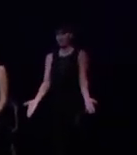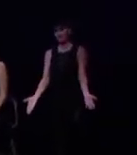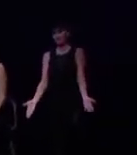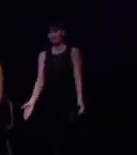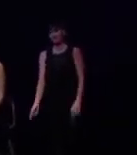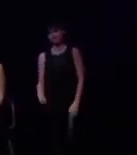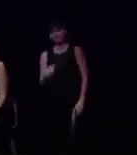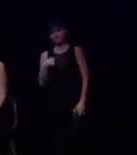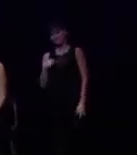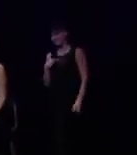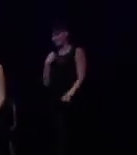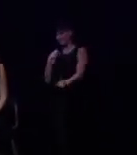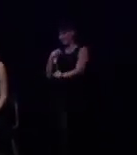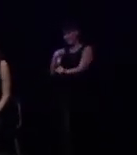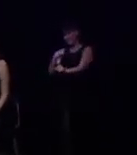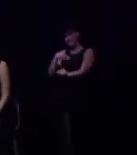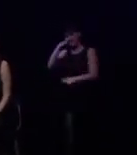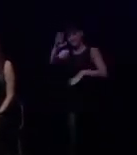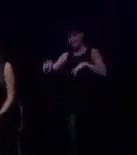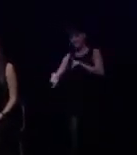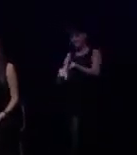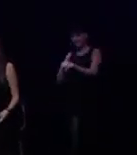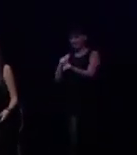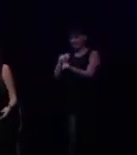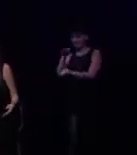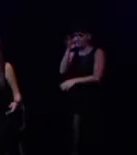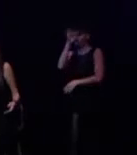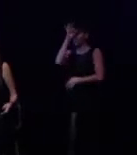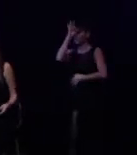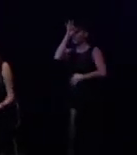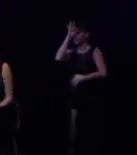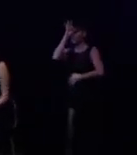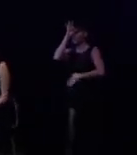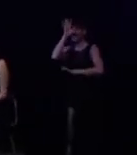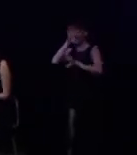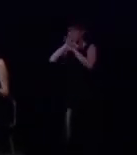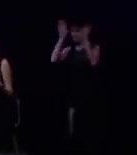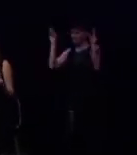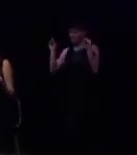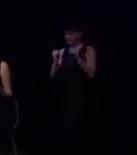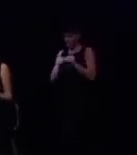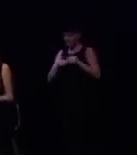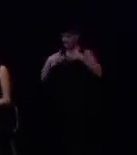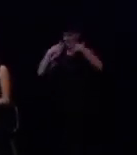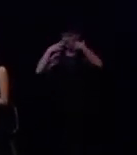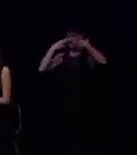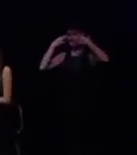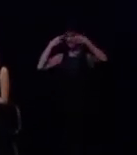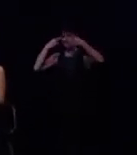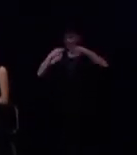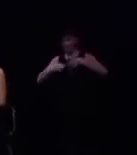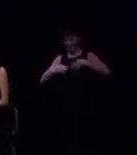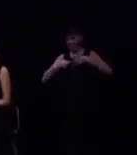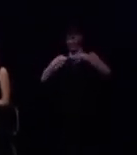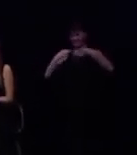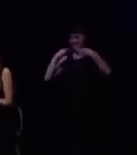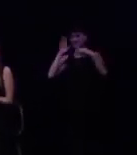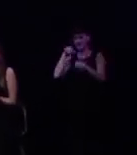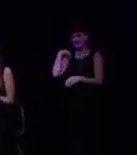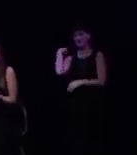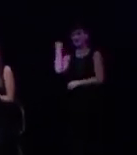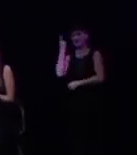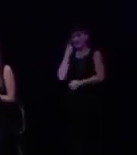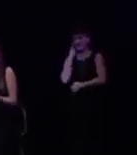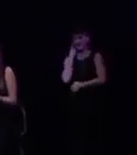mismo. Ese viaje hacia la que consiste en la certeza